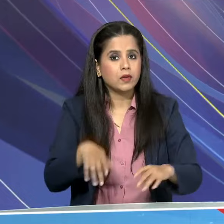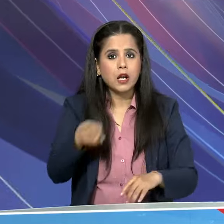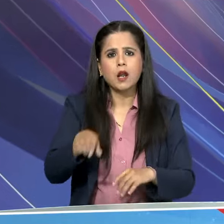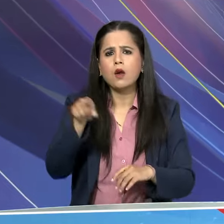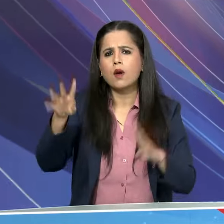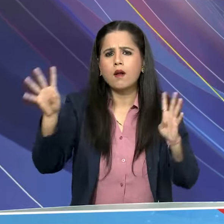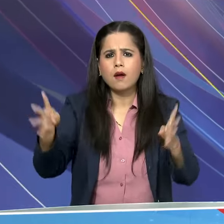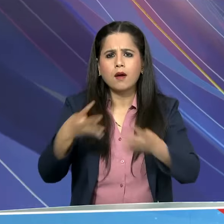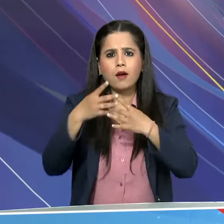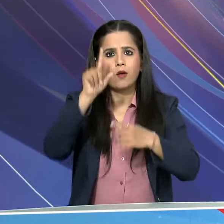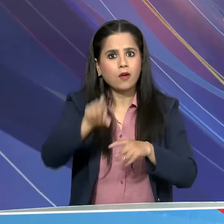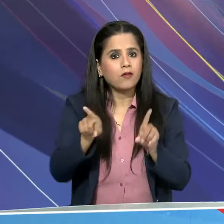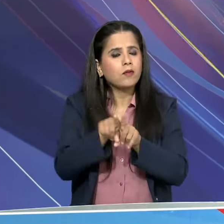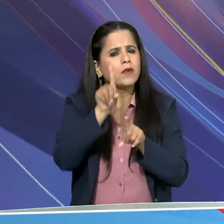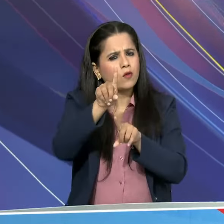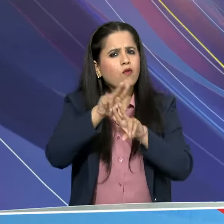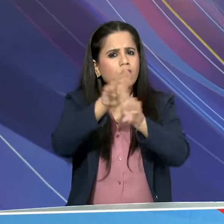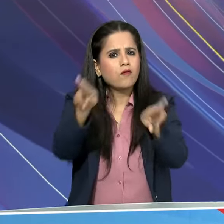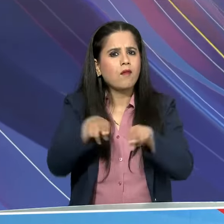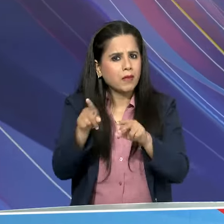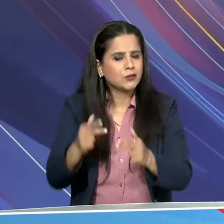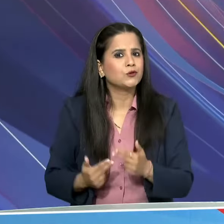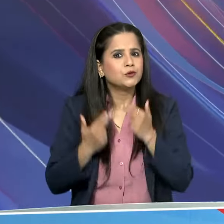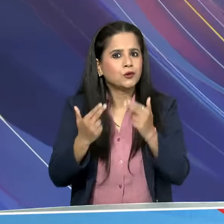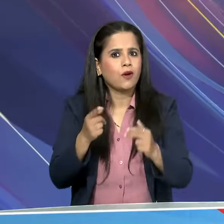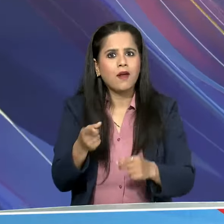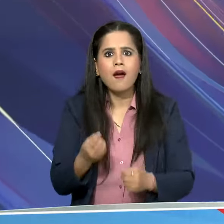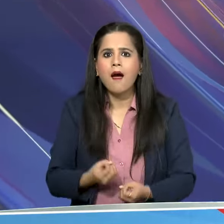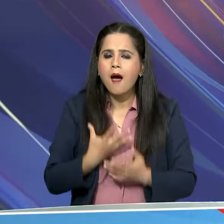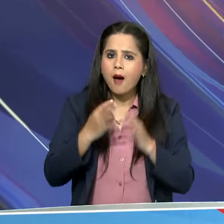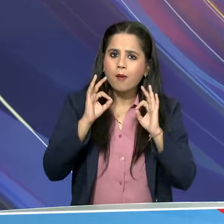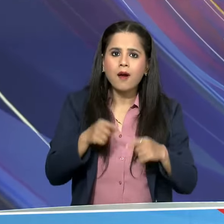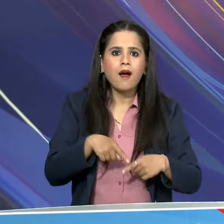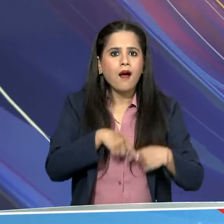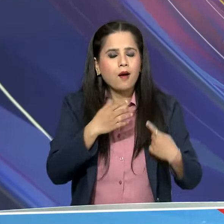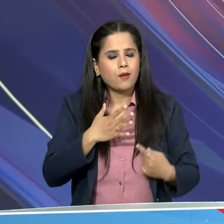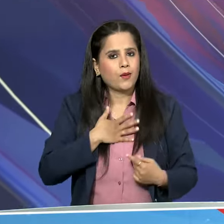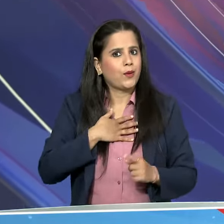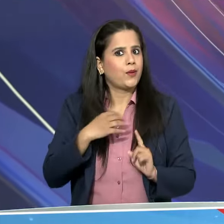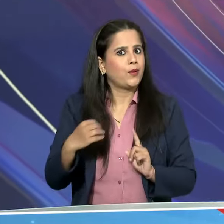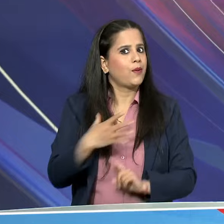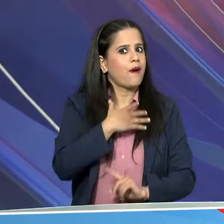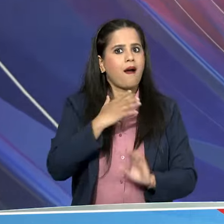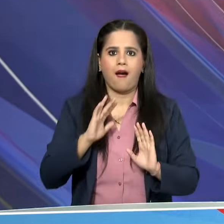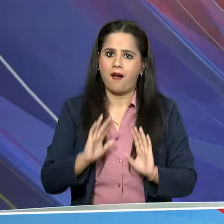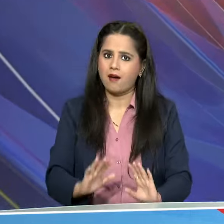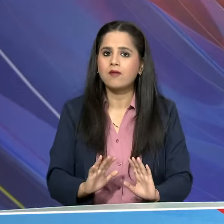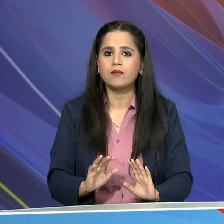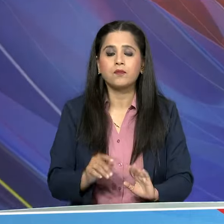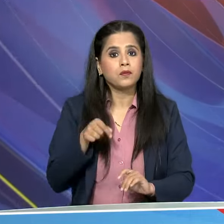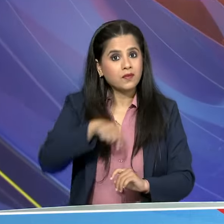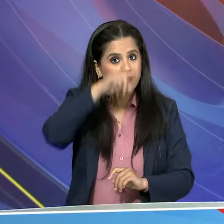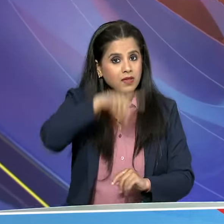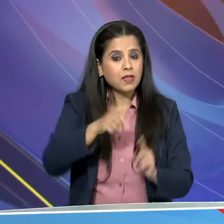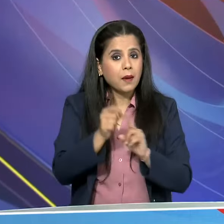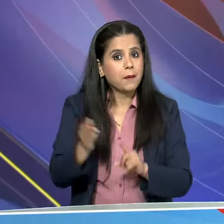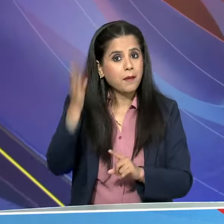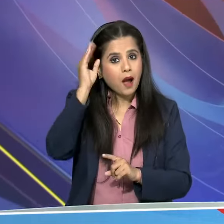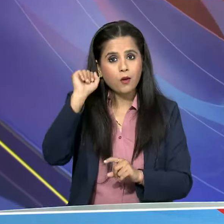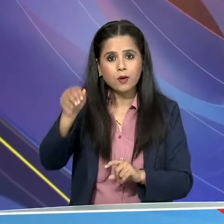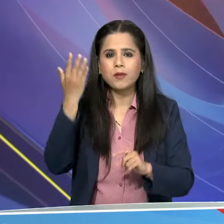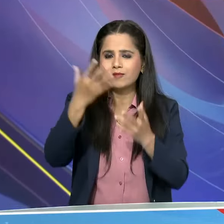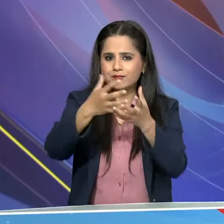एकजुट हुए ऐसे ही एक परिवार की खुशी दिल को ऊ लेने वाली है भारत-पाकिस्तान